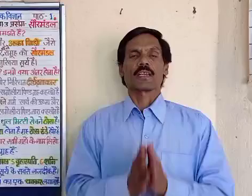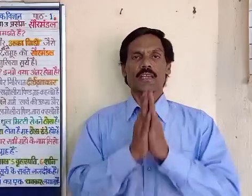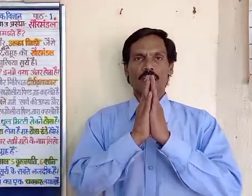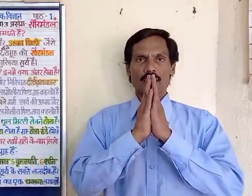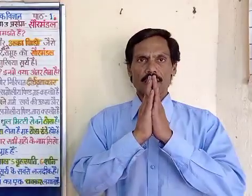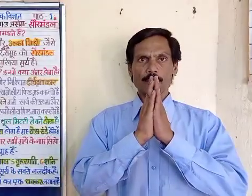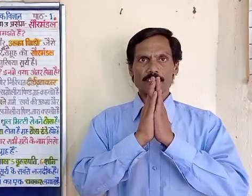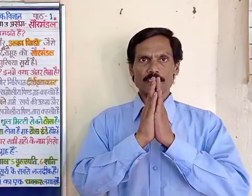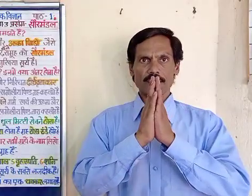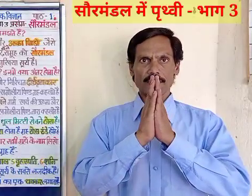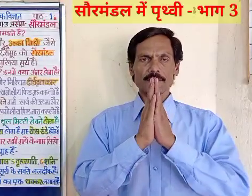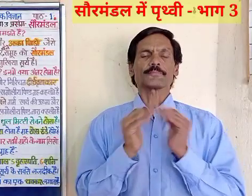नमस्ते।